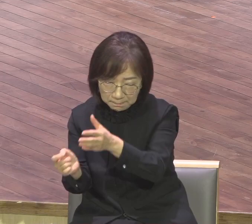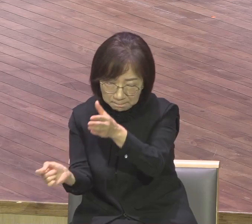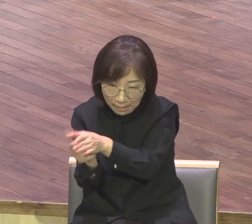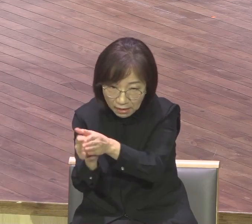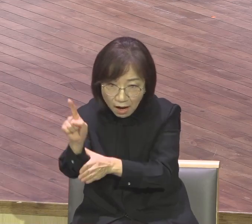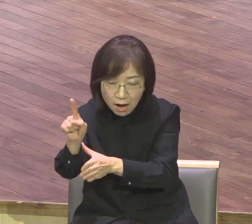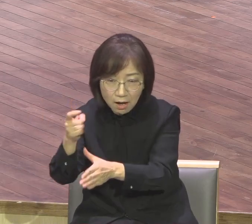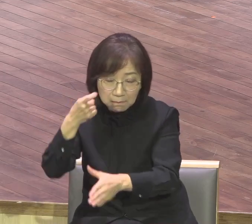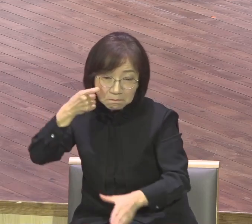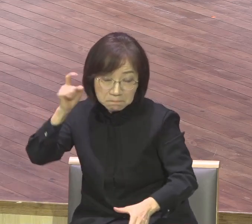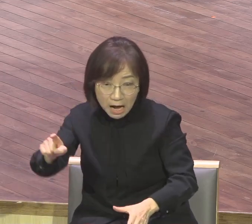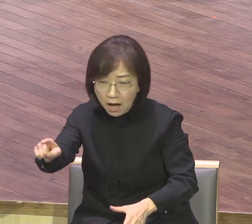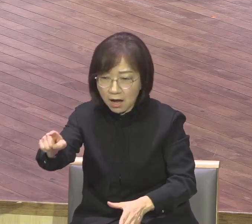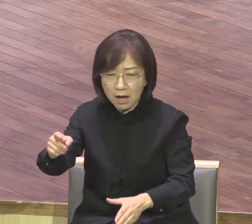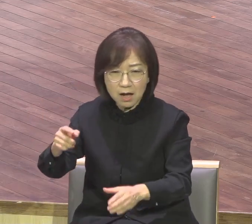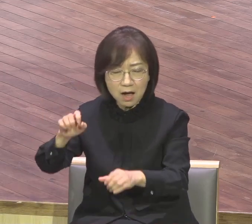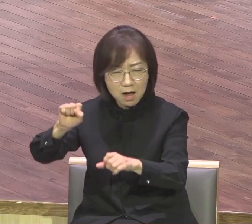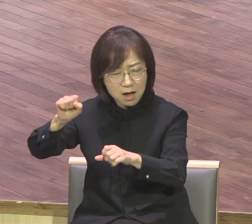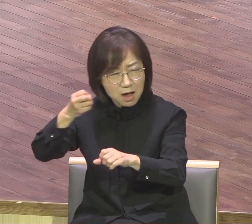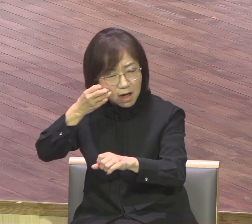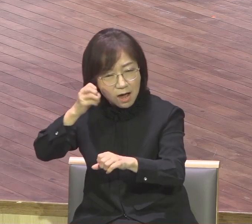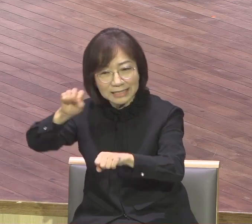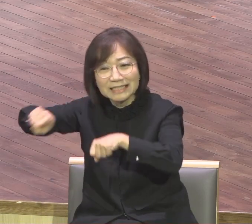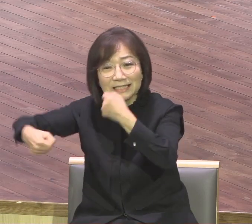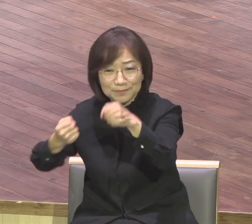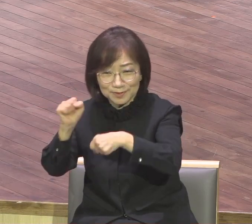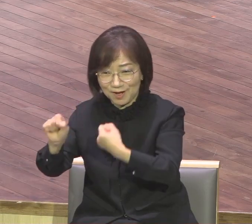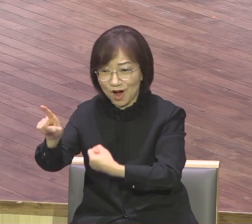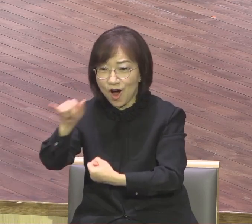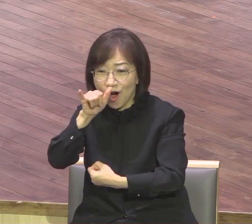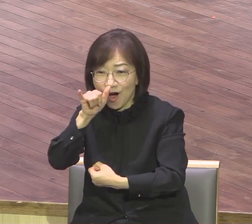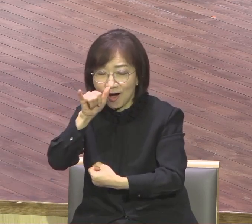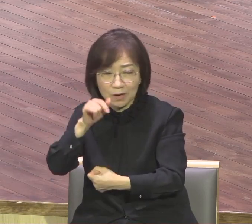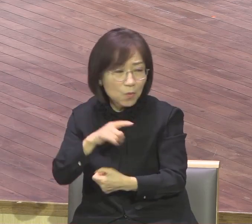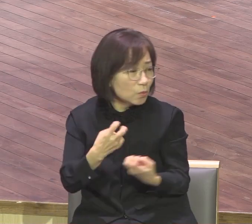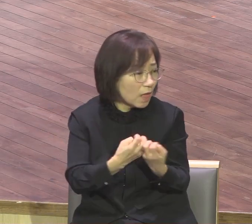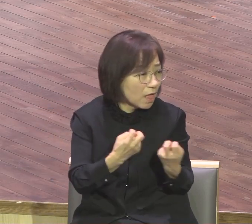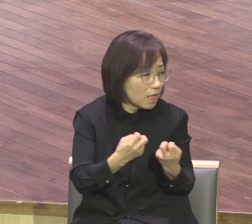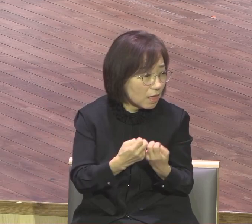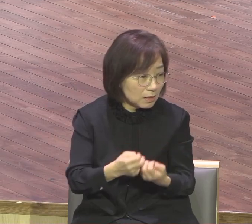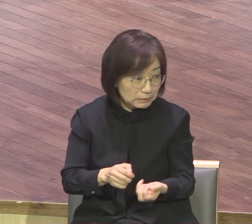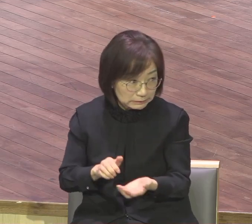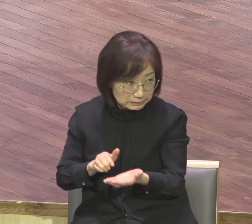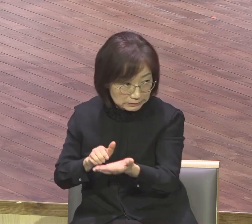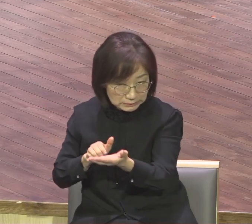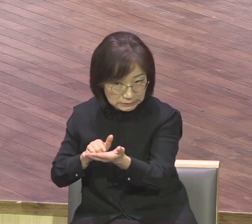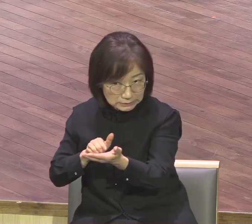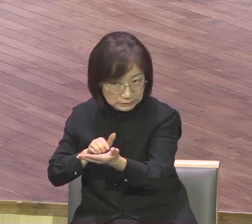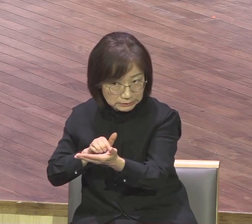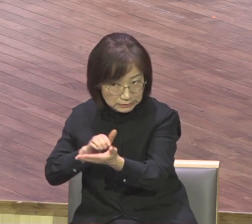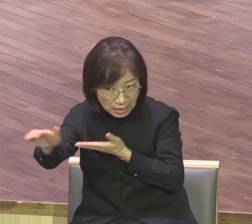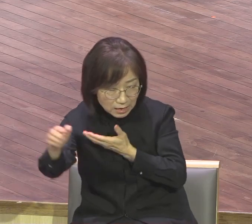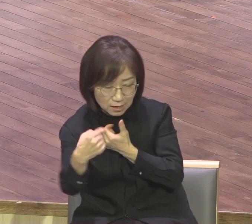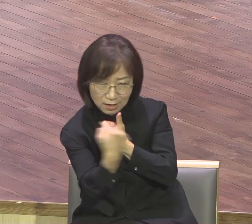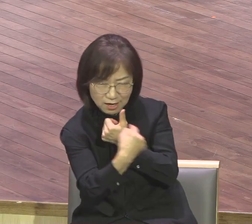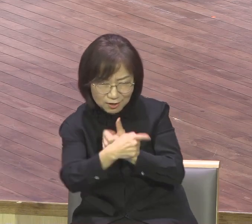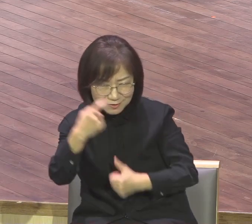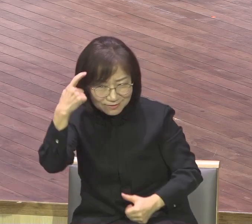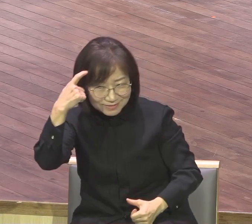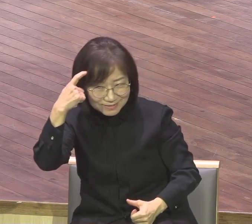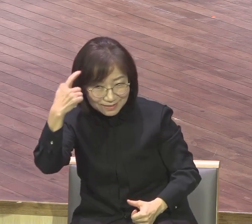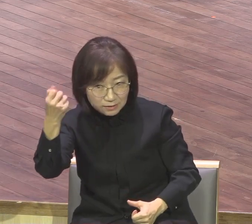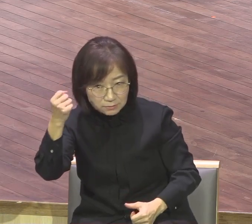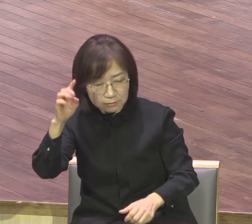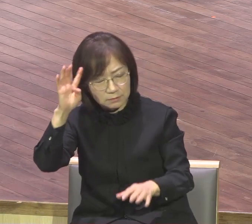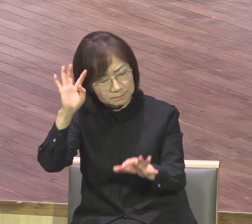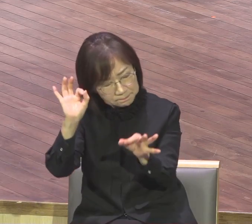들어왔습니다. Entró un animal diferente que no es oveja. ¿Qué puedo hacer? 어떻게 할까요? 물었어요. Y le preguntó cómo debo hacer. 왕이 이렇게 말했습니다. Y